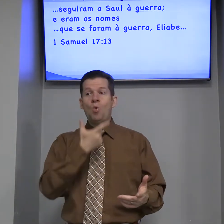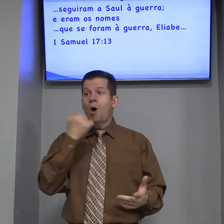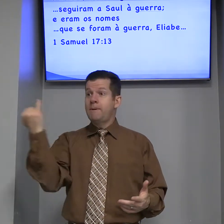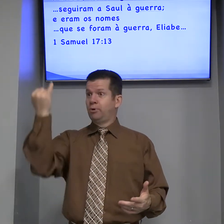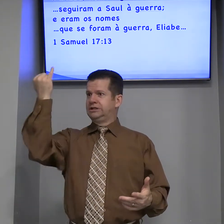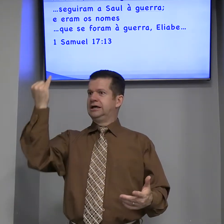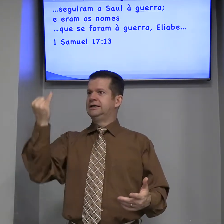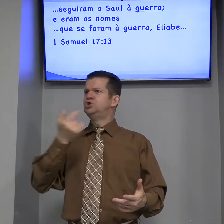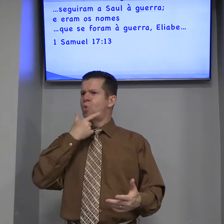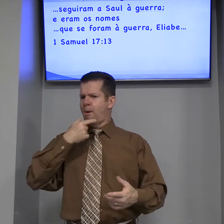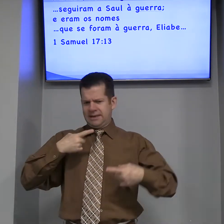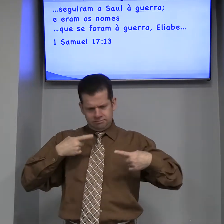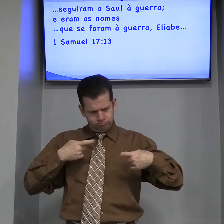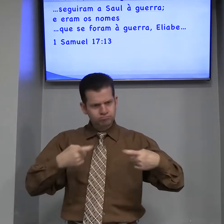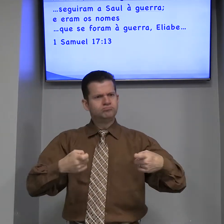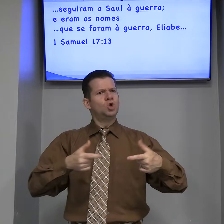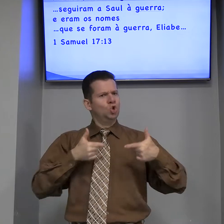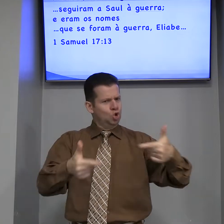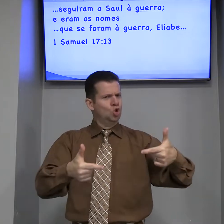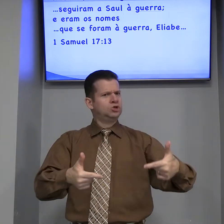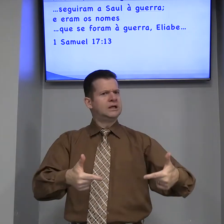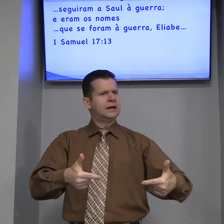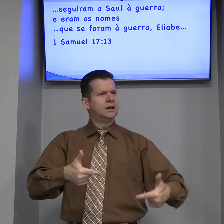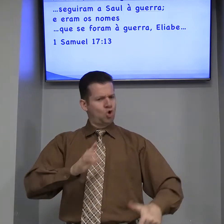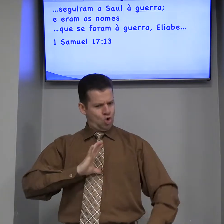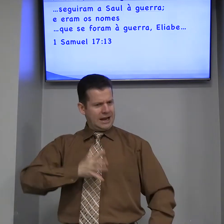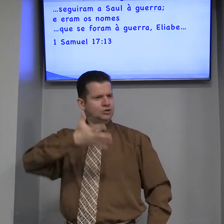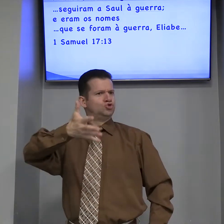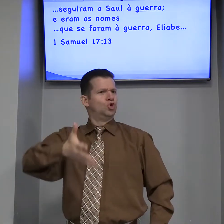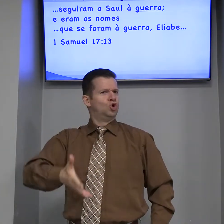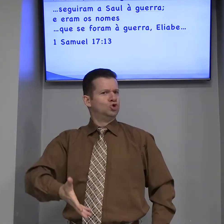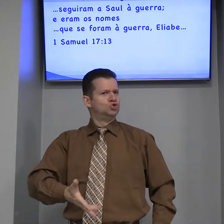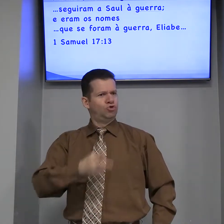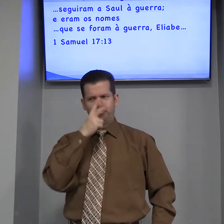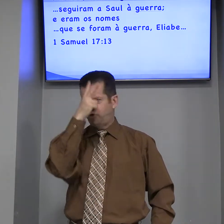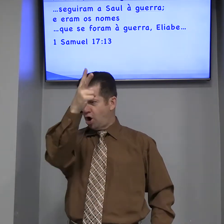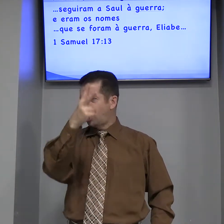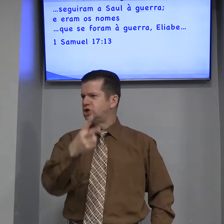homem importante, um homem luta, corajoso, forte.